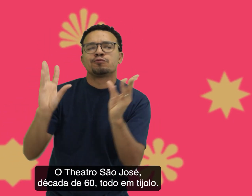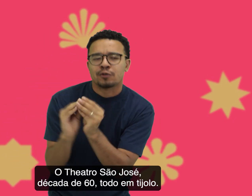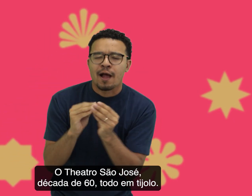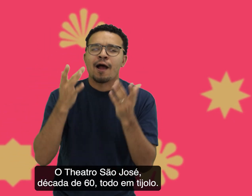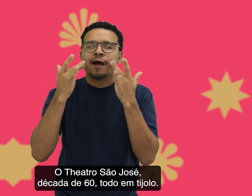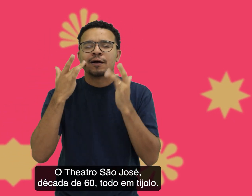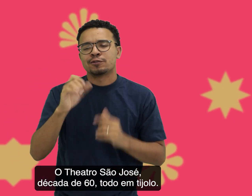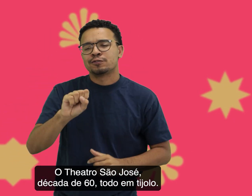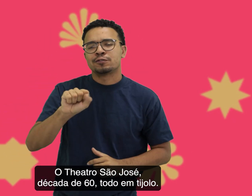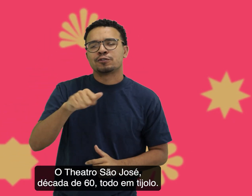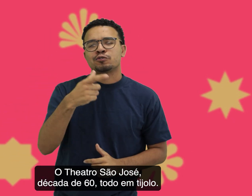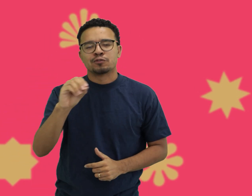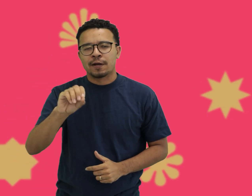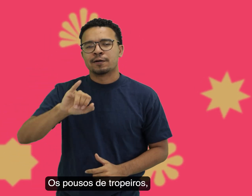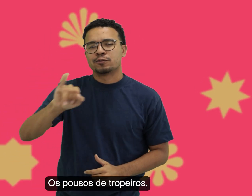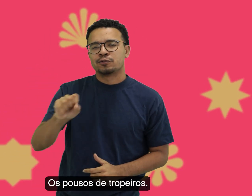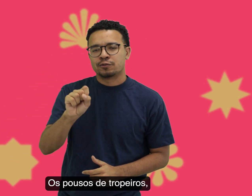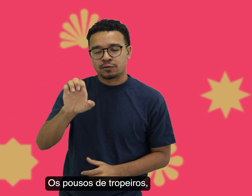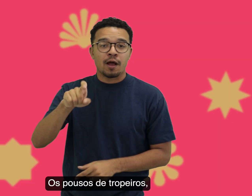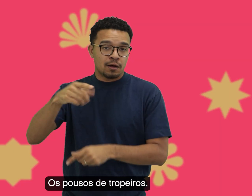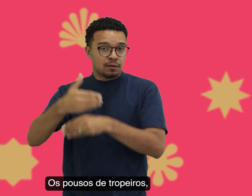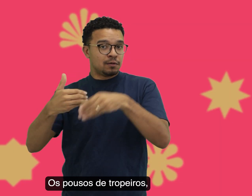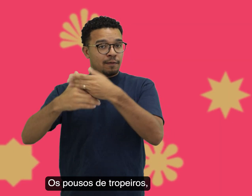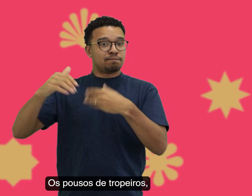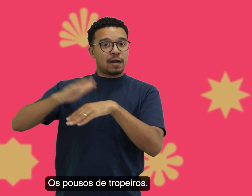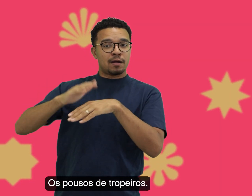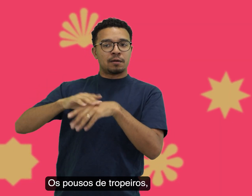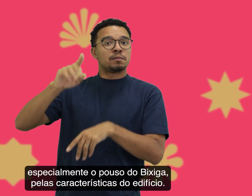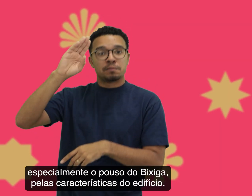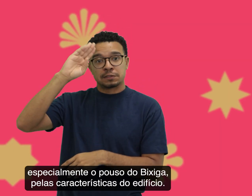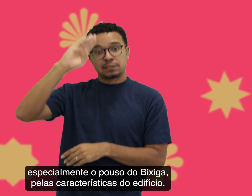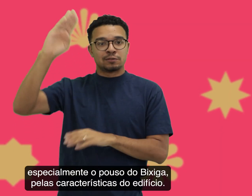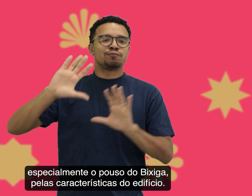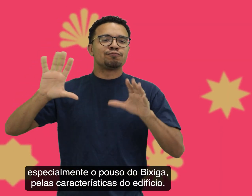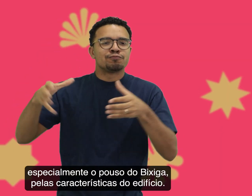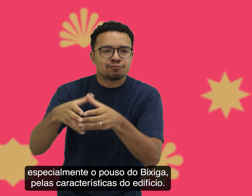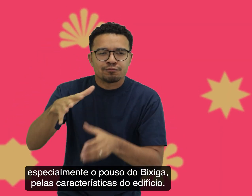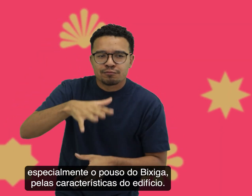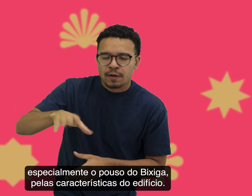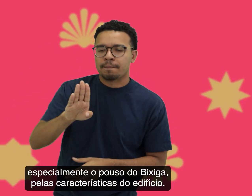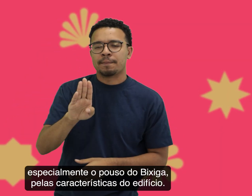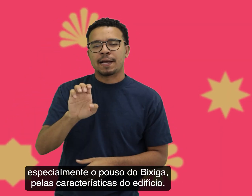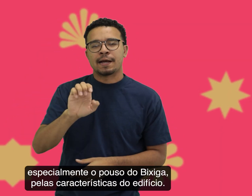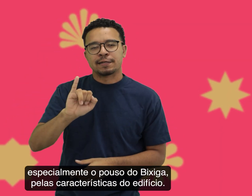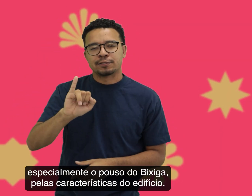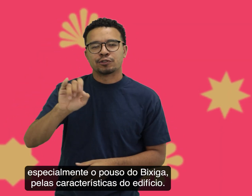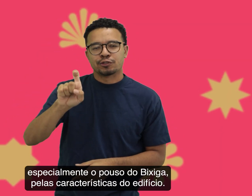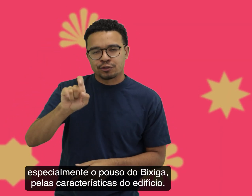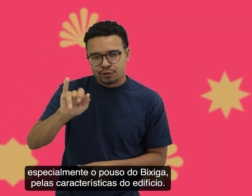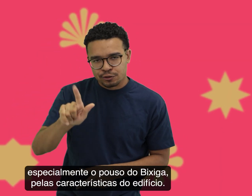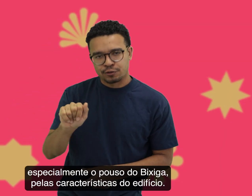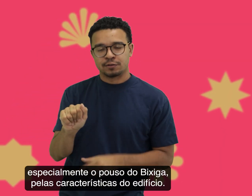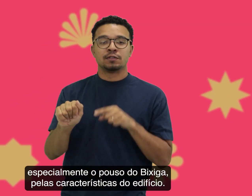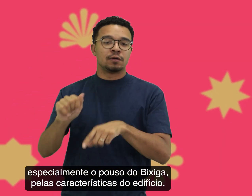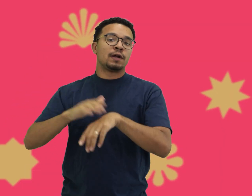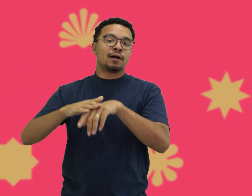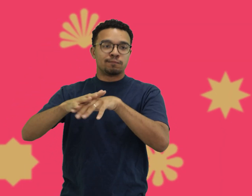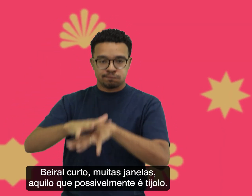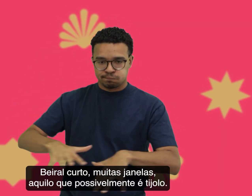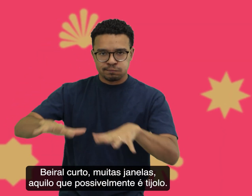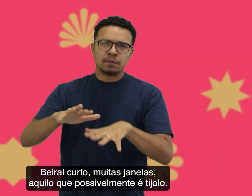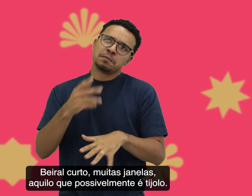São José, década de 60, todo em tijolo. Os pousos de tropeiros, especialmente o pouso do Bexiga, pelas